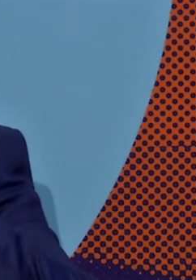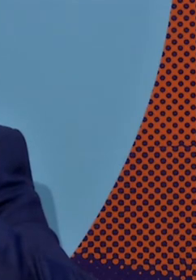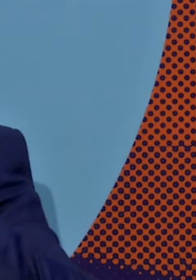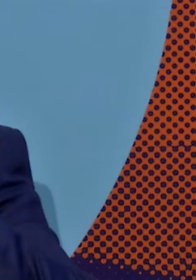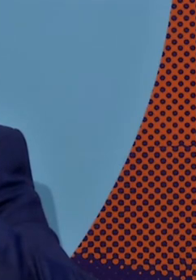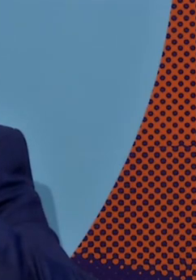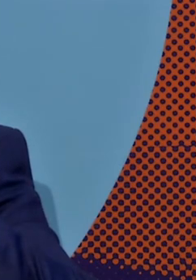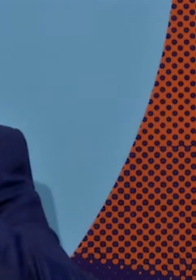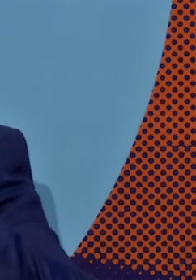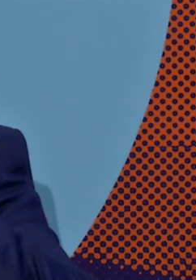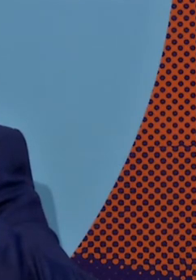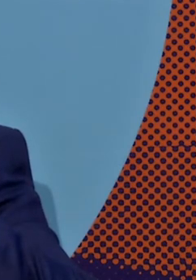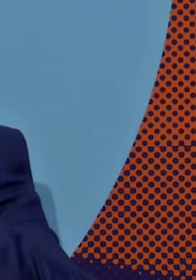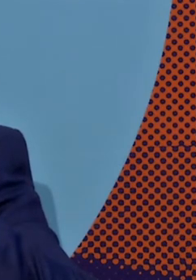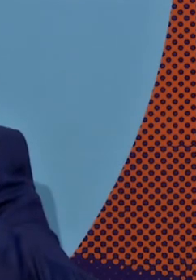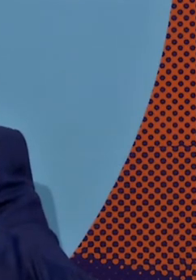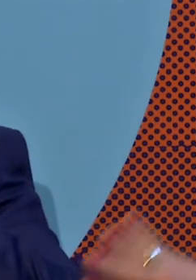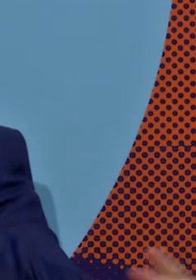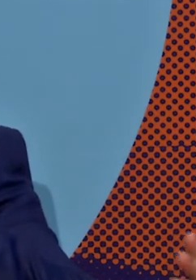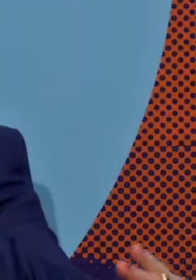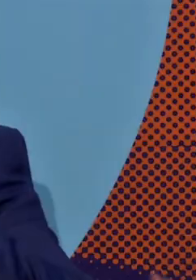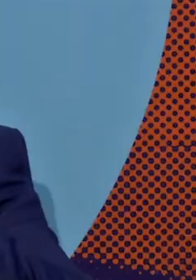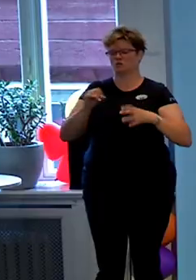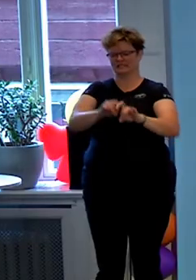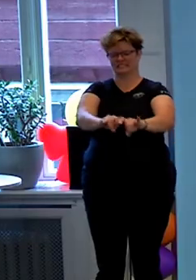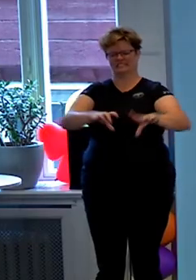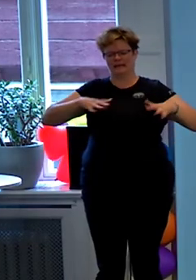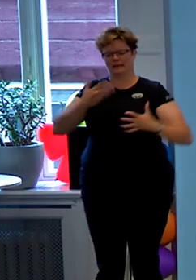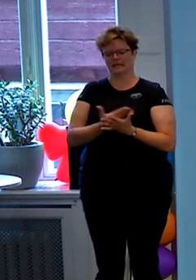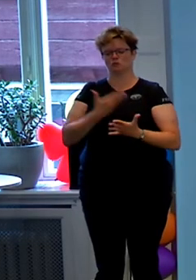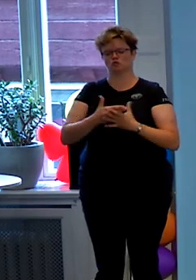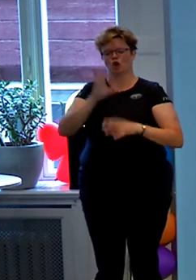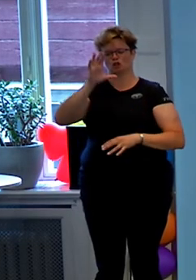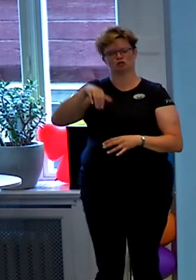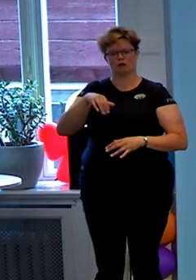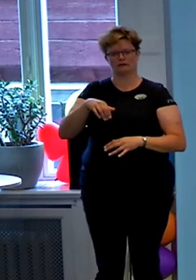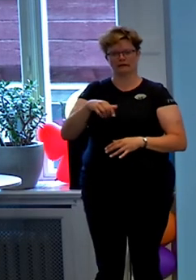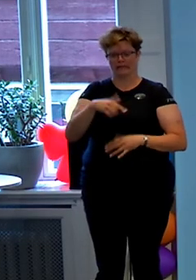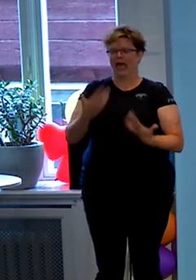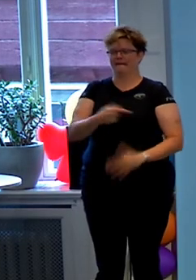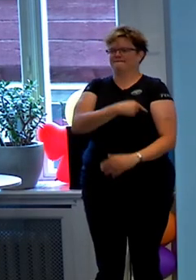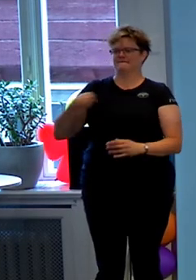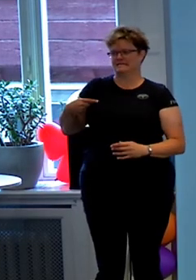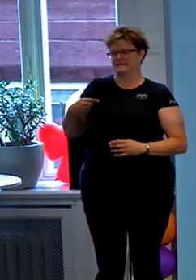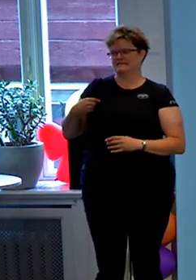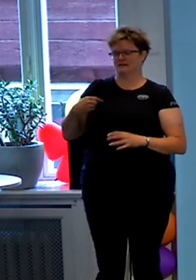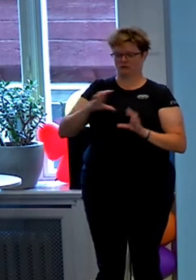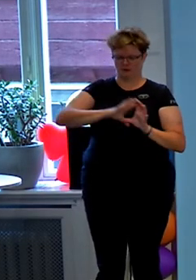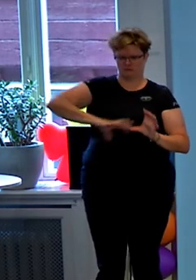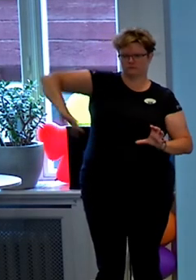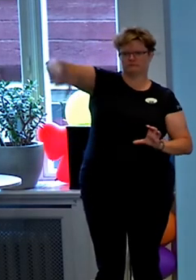regional nivå och gå samman. Men, och då släpper vi det här med nationalstater. Det är vi som är ett